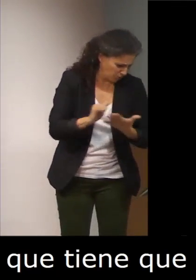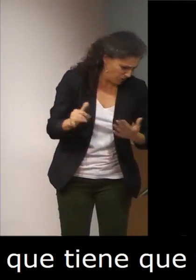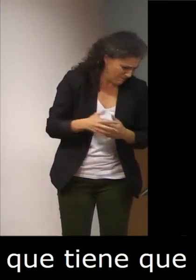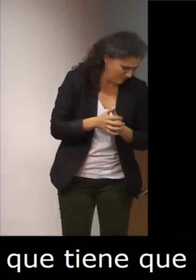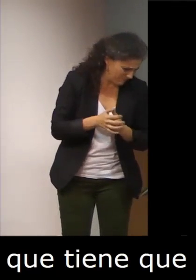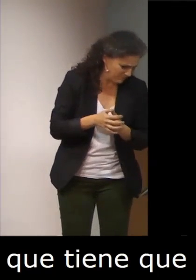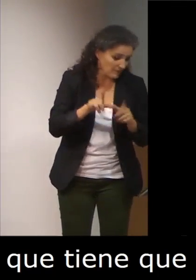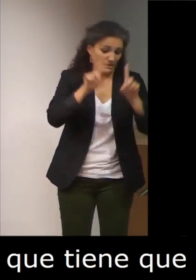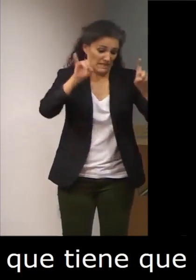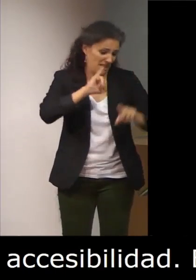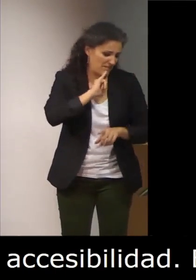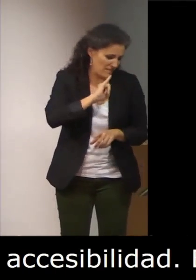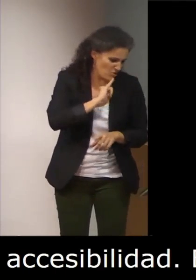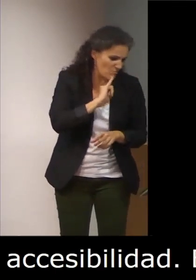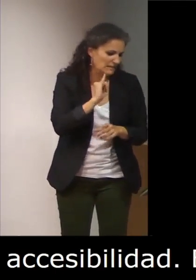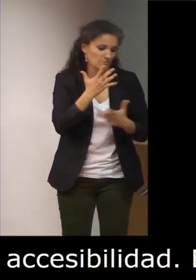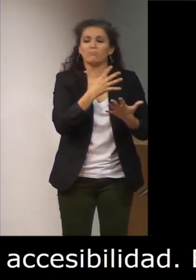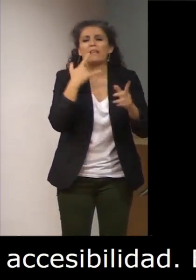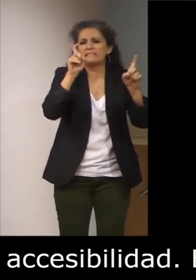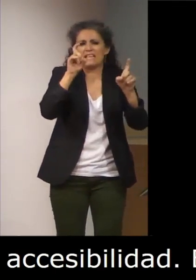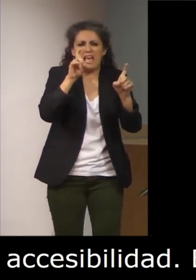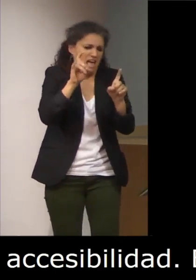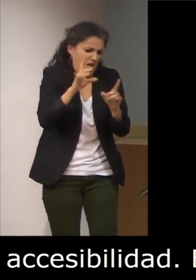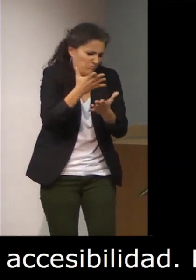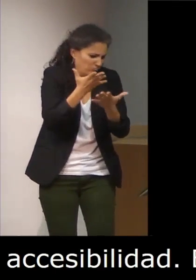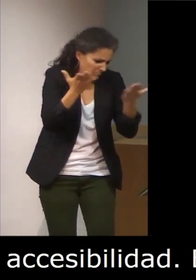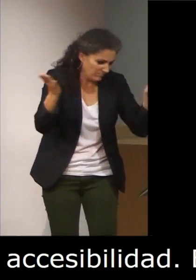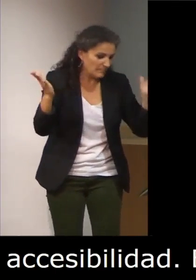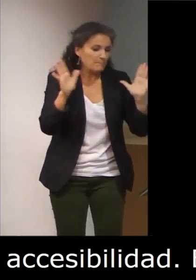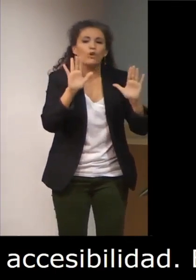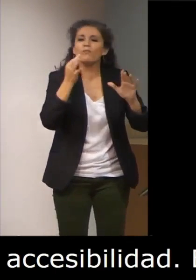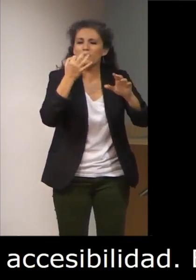de extensión como asignatura en la enseñanza de